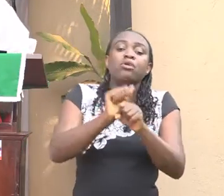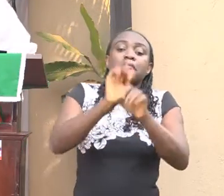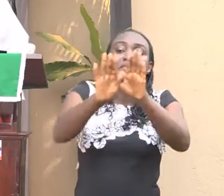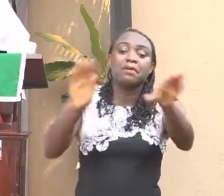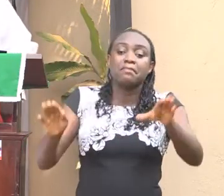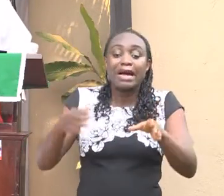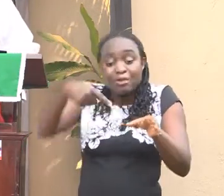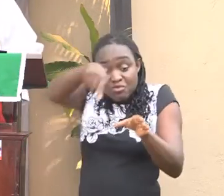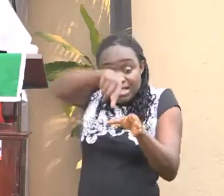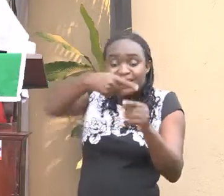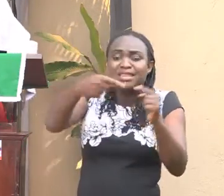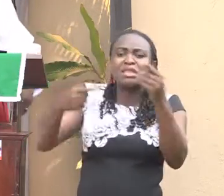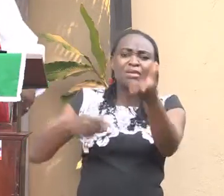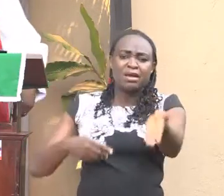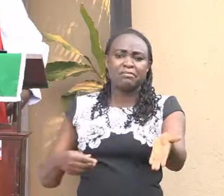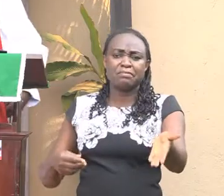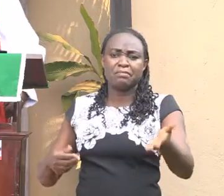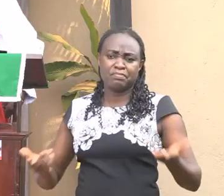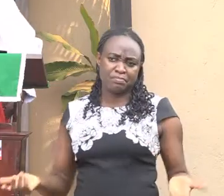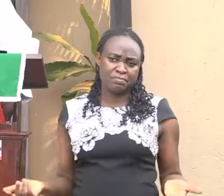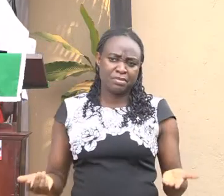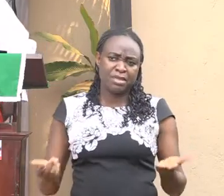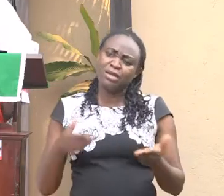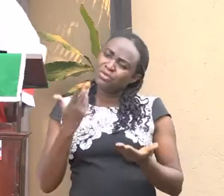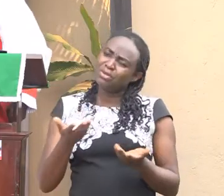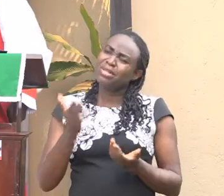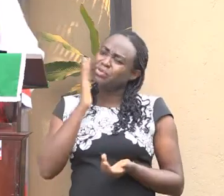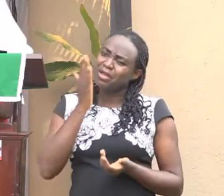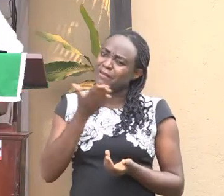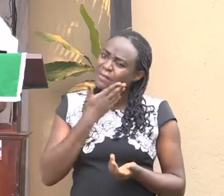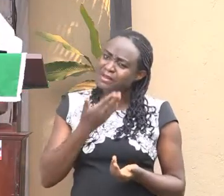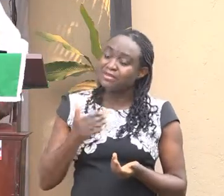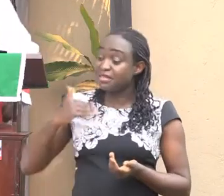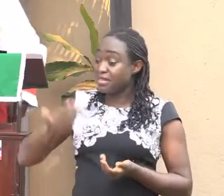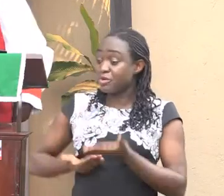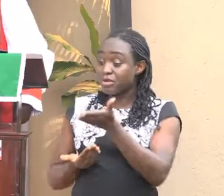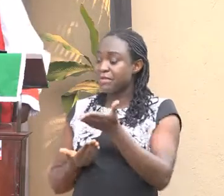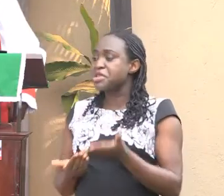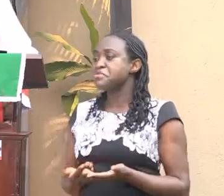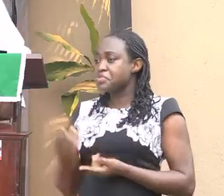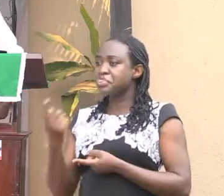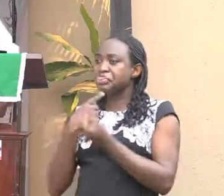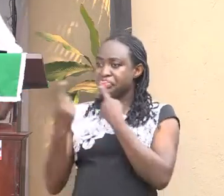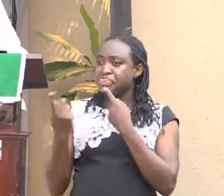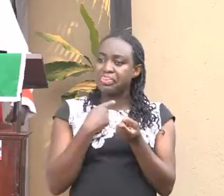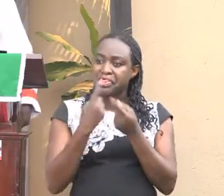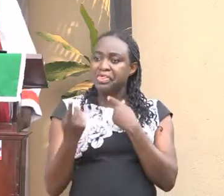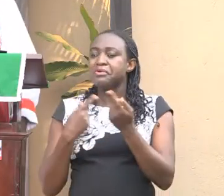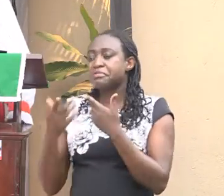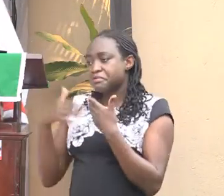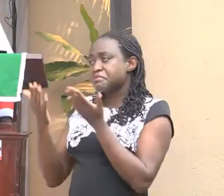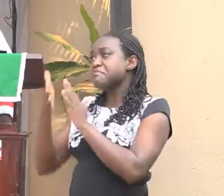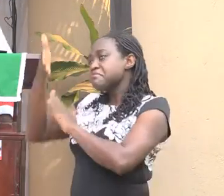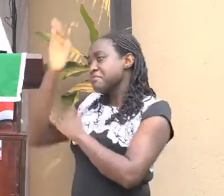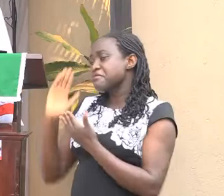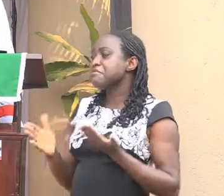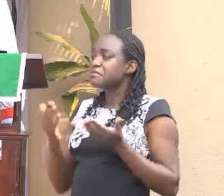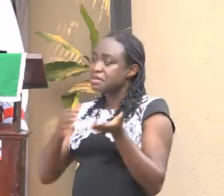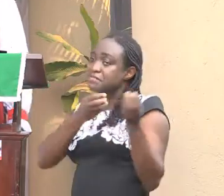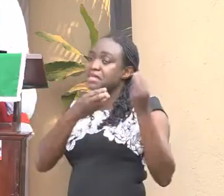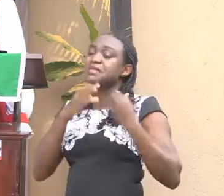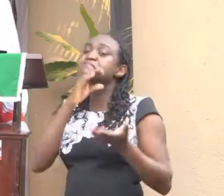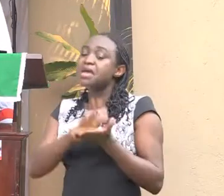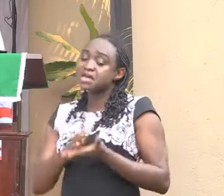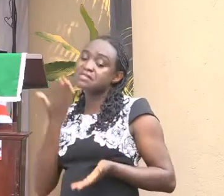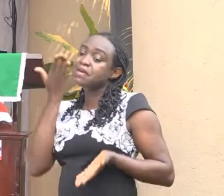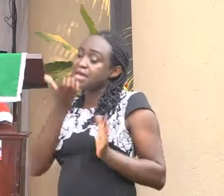mulimu abalabe mu butuufu era wensaasirira bano abakazi abagenda nga beeyogezayogeza munnaye mukama yampa omusajja